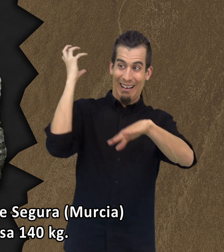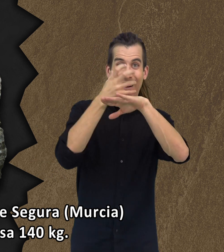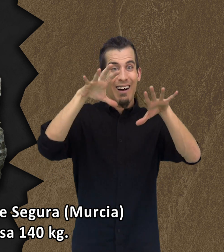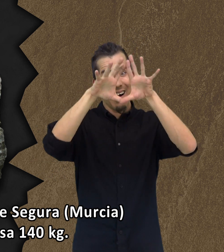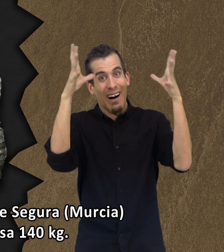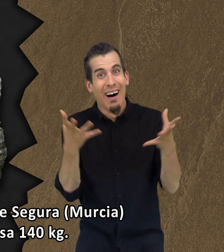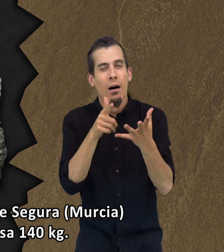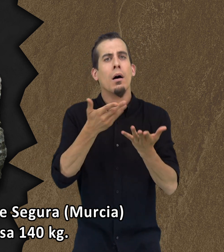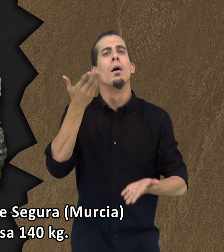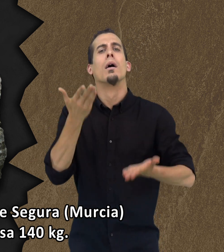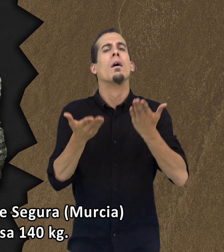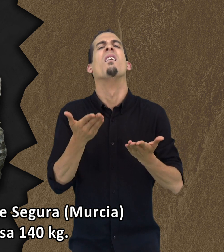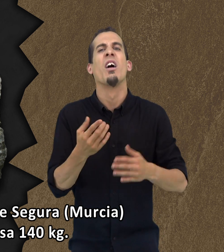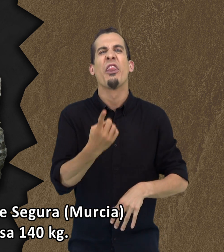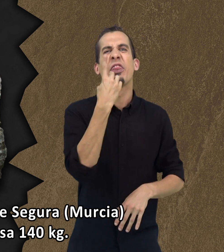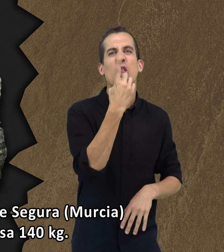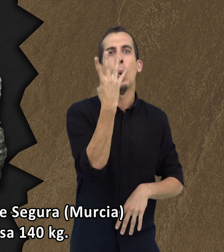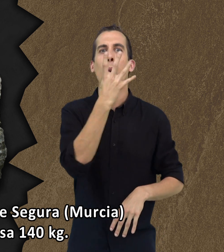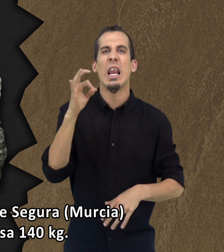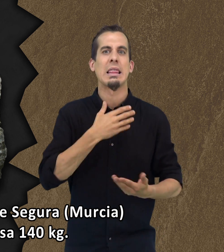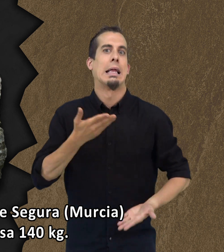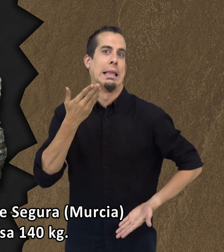y pesa 140 kilogramos